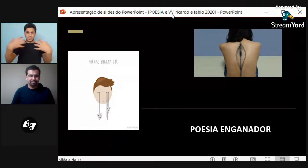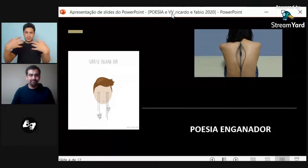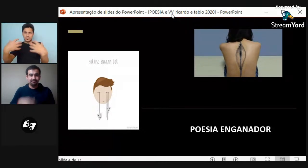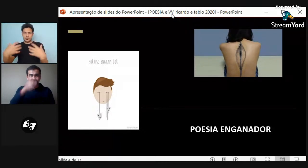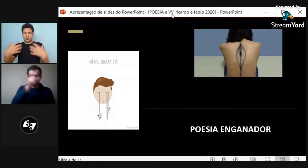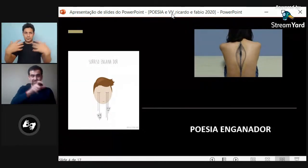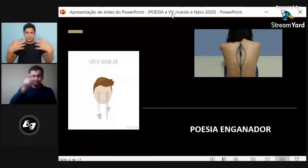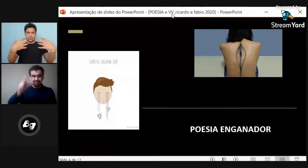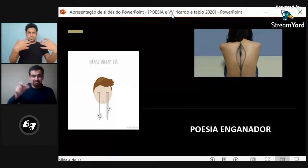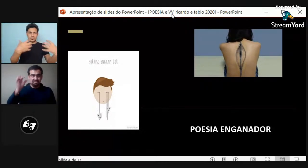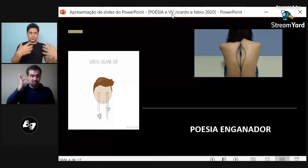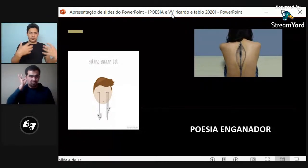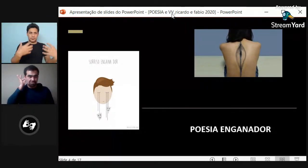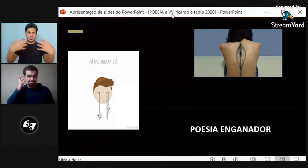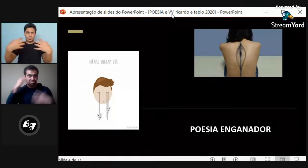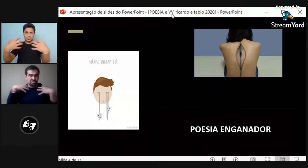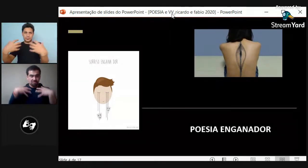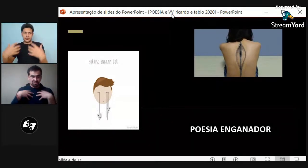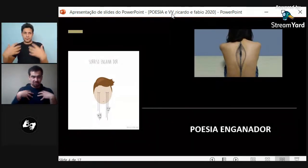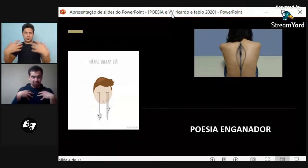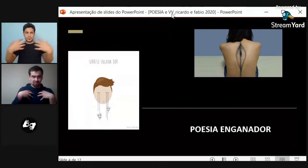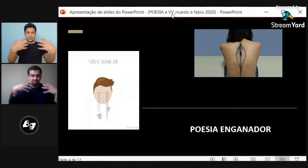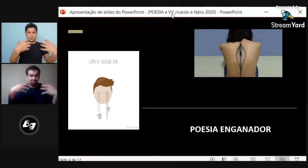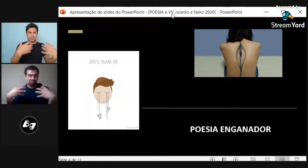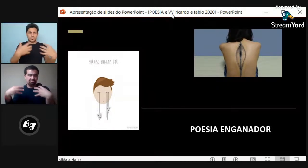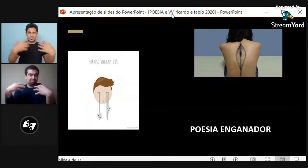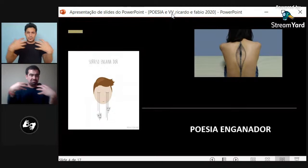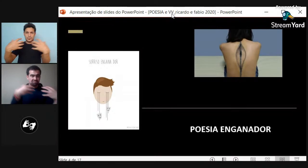Por ejemplo, esta. Yo empiezo así. Si hay una mujer.